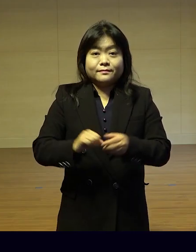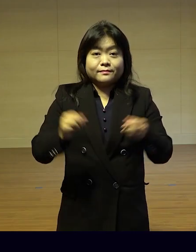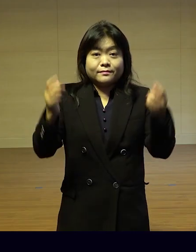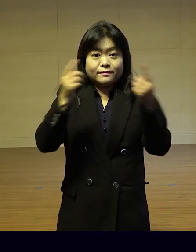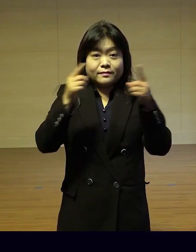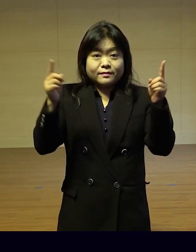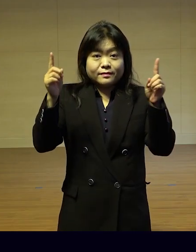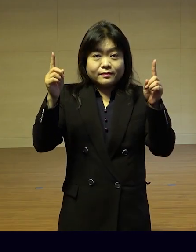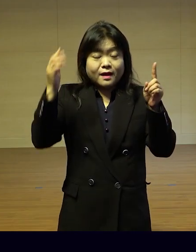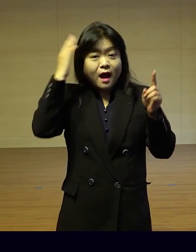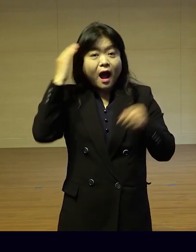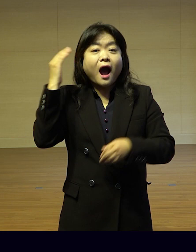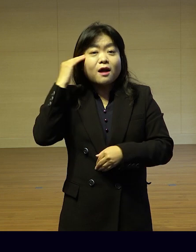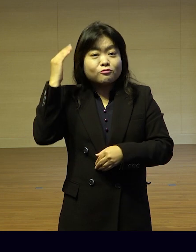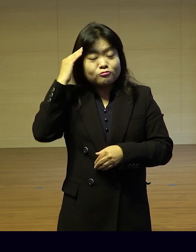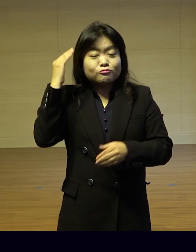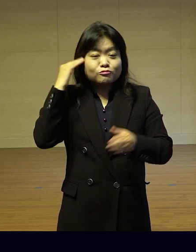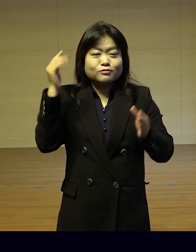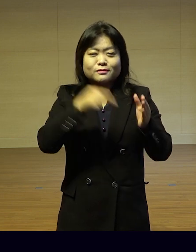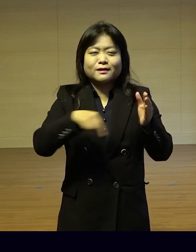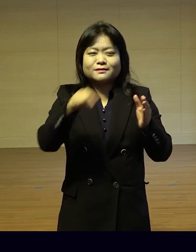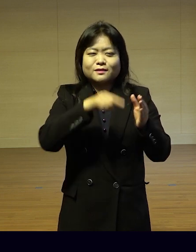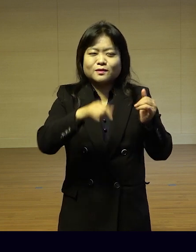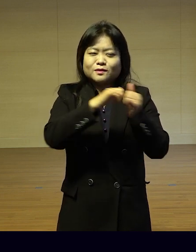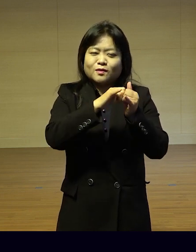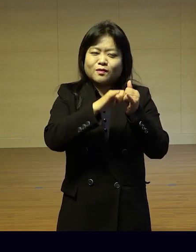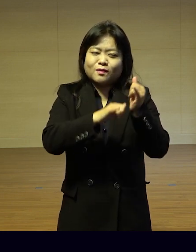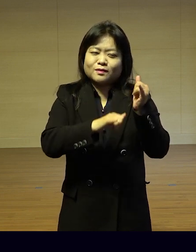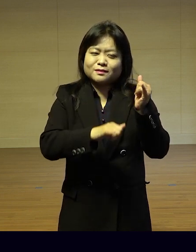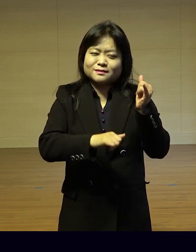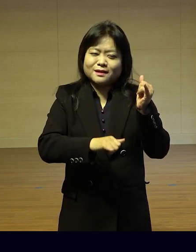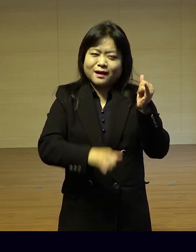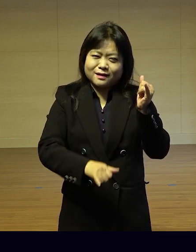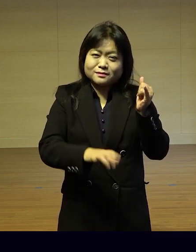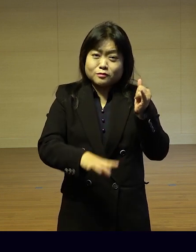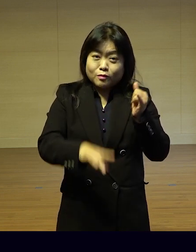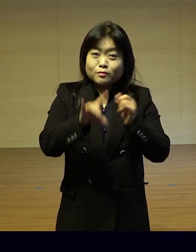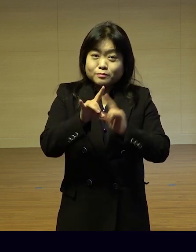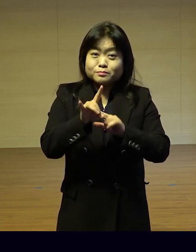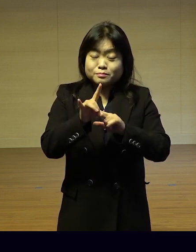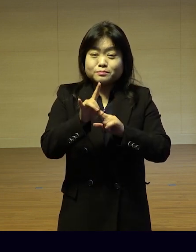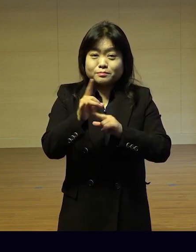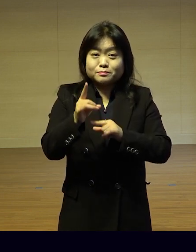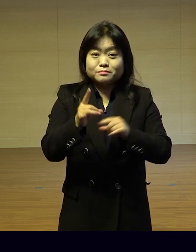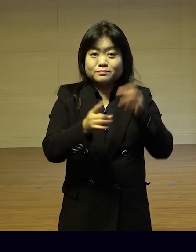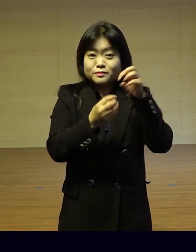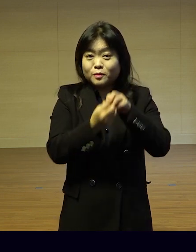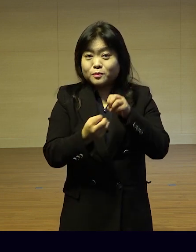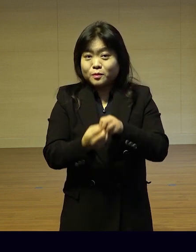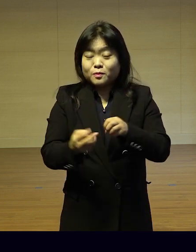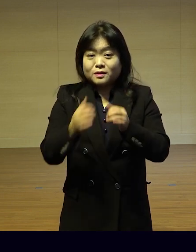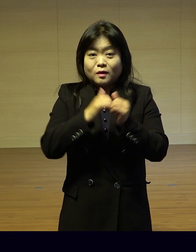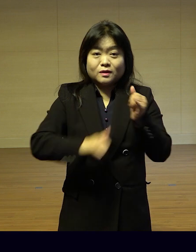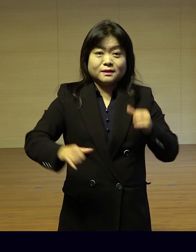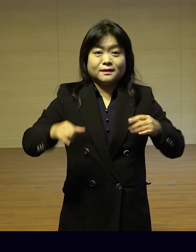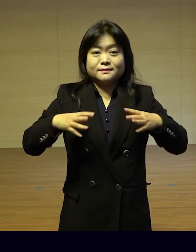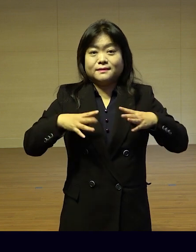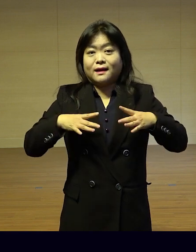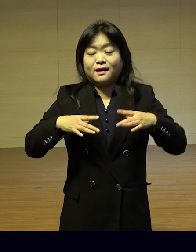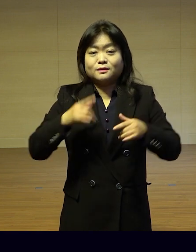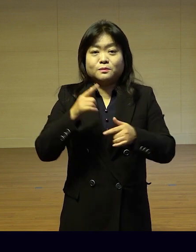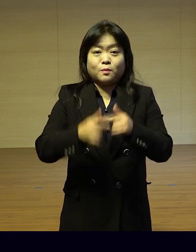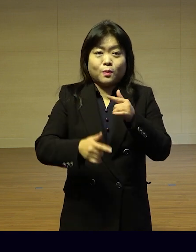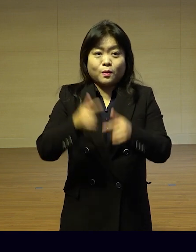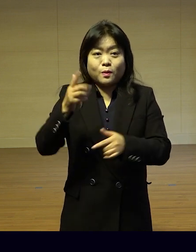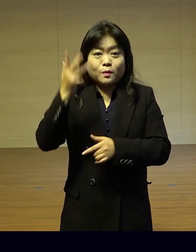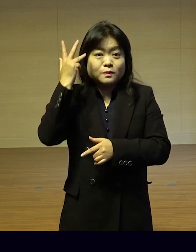대한민국에서 그 유래를 찾아볼 수 없을 정도로 이 전통과 유래를 자랑하는 이